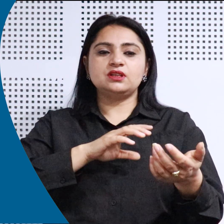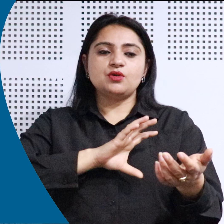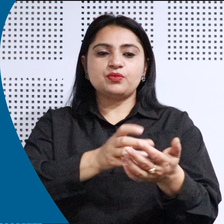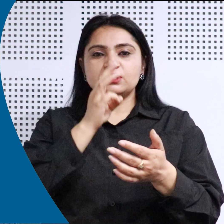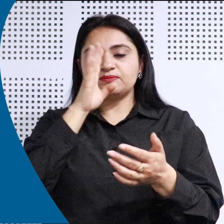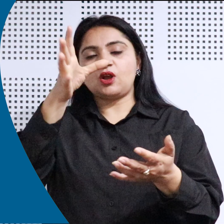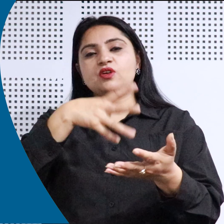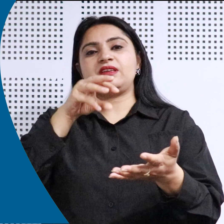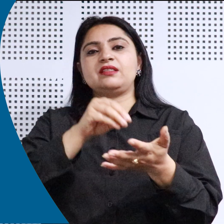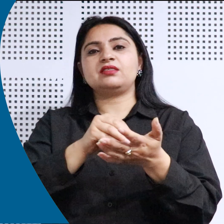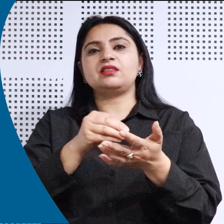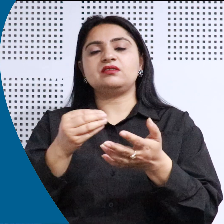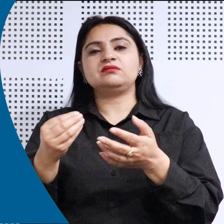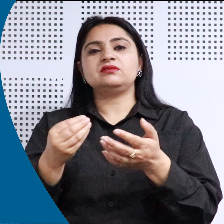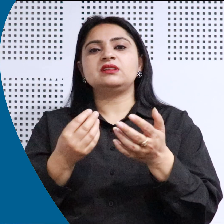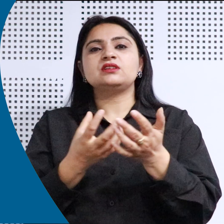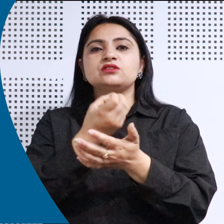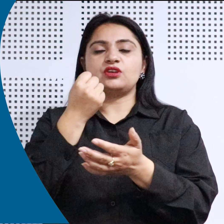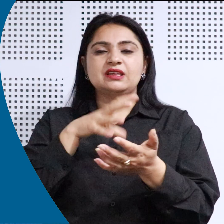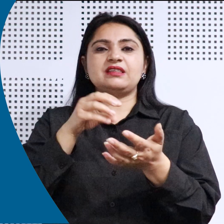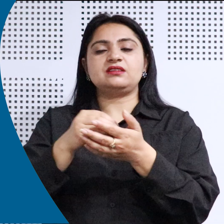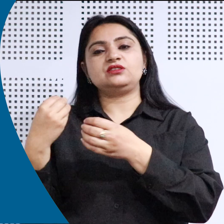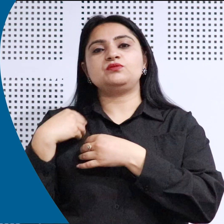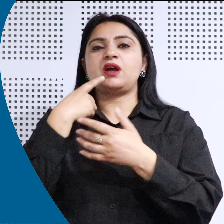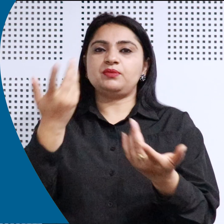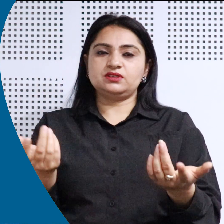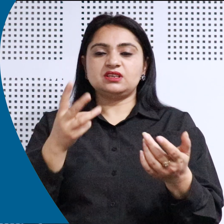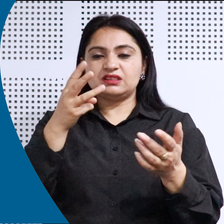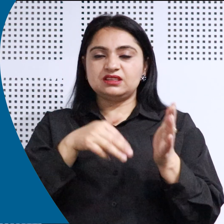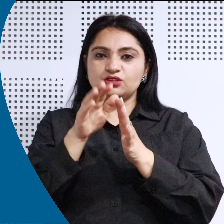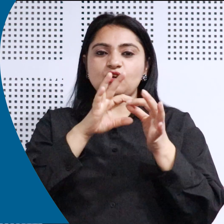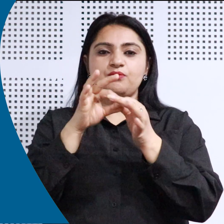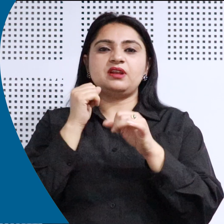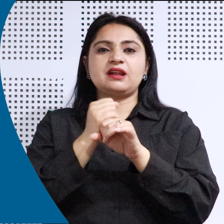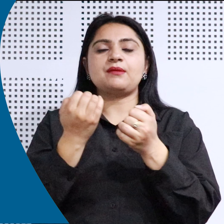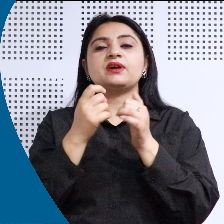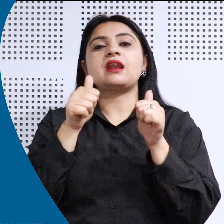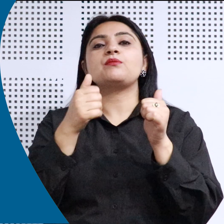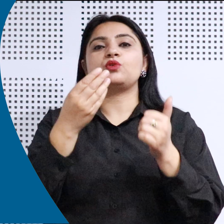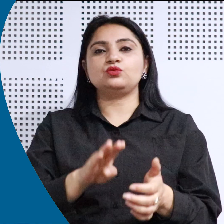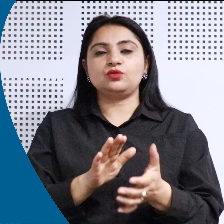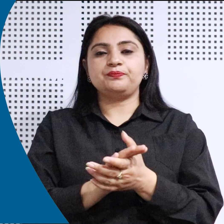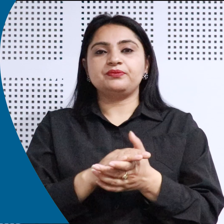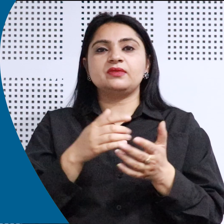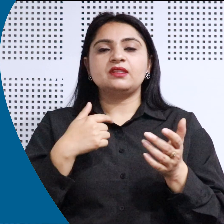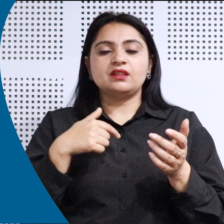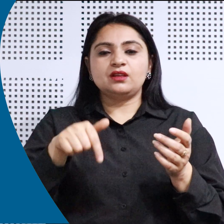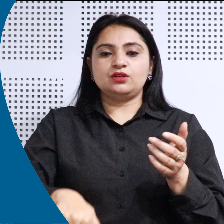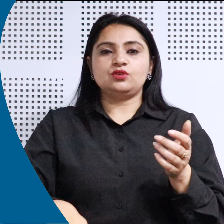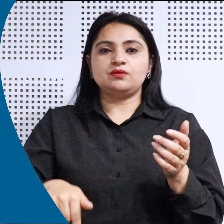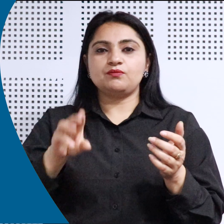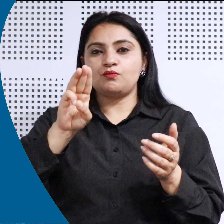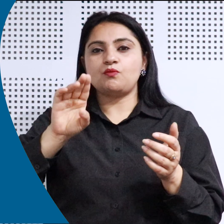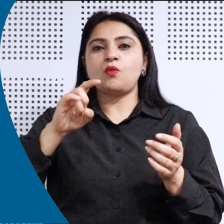भन्छन्। तिनटै तहले समन्वय गरेर सबै काम गरेपछि राम्रो हुन्थ्यो। म महेश कुमार बुढा, टिकापुर। यो स्थानीय प्रदेश र